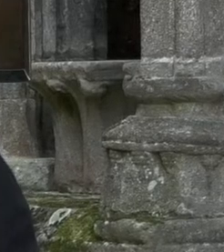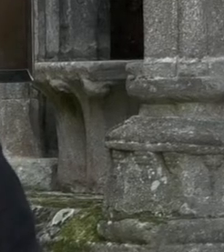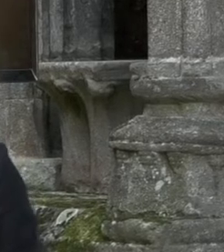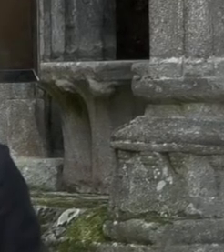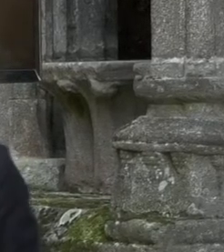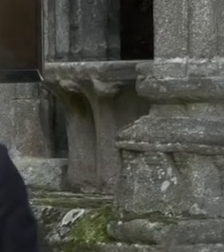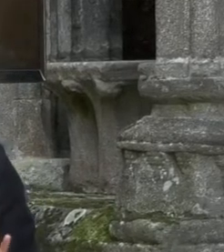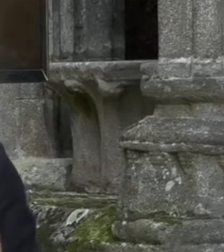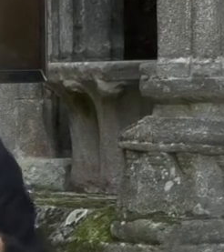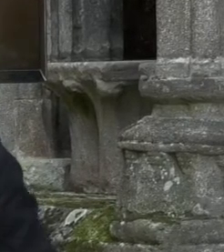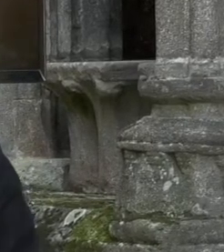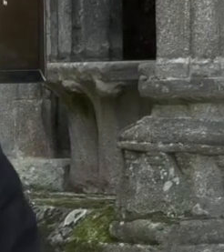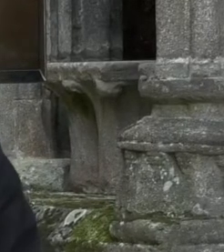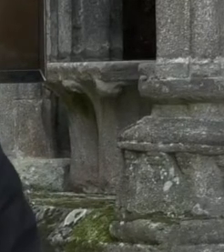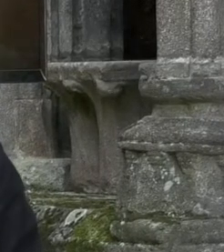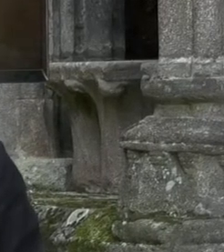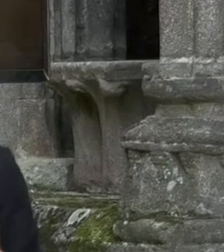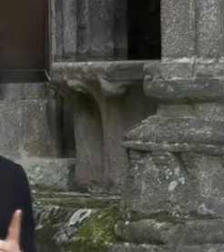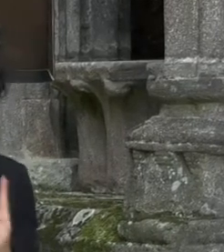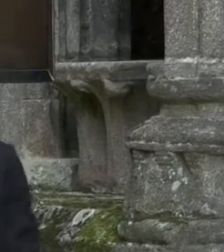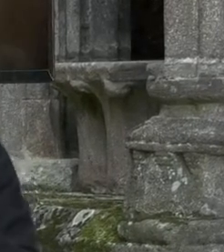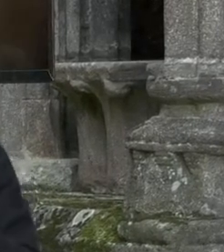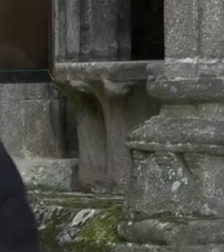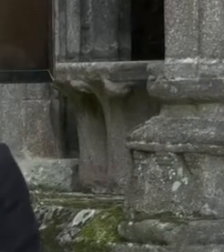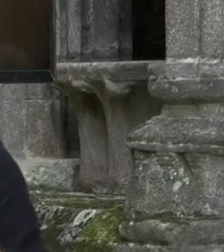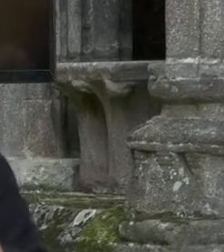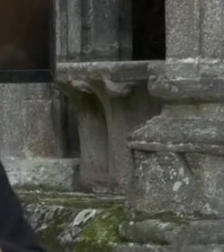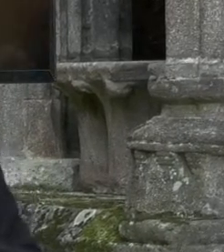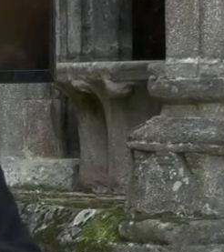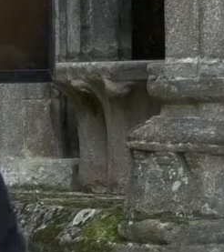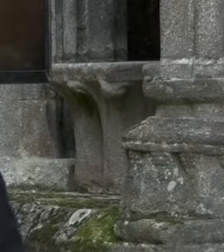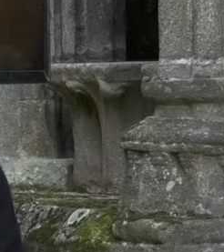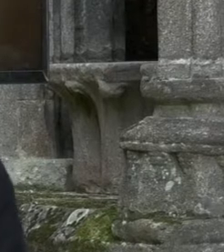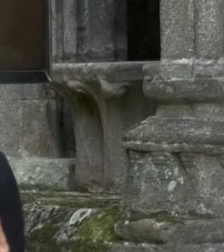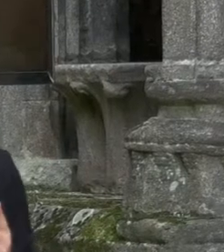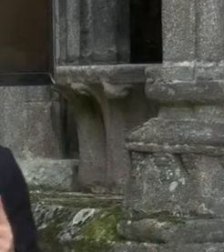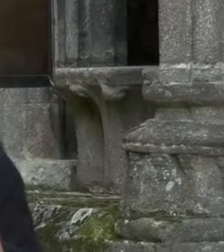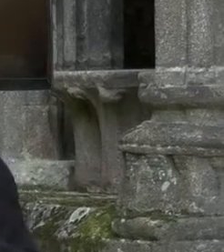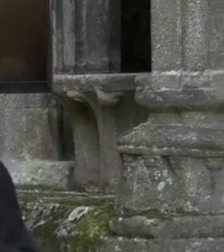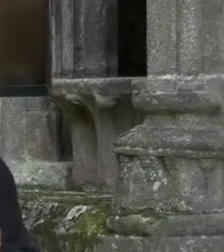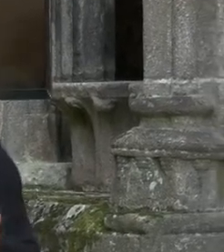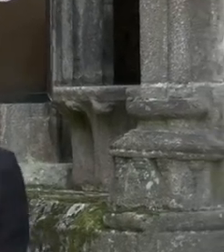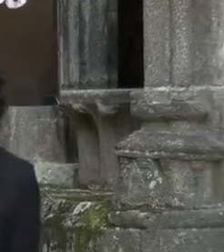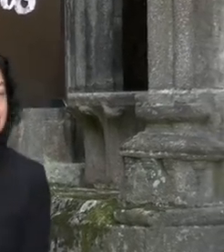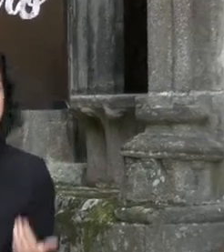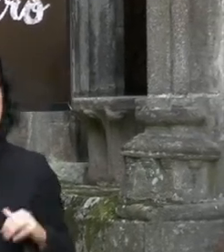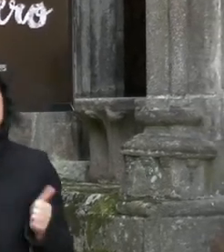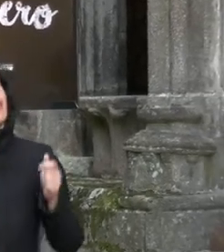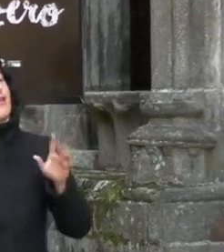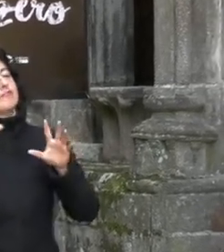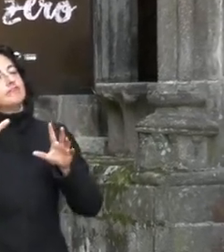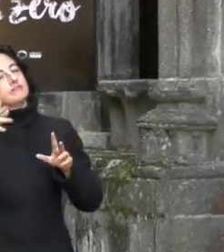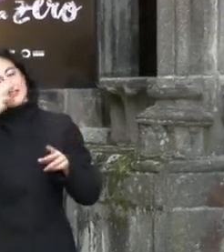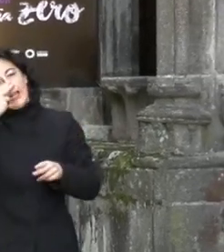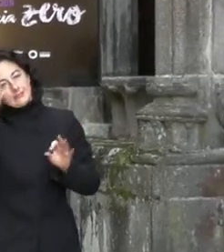Shami, filla de dúas culturas, palestina e galega, interesouse pola música desde nena cando creou os seus